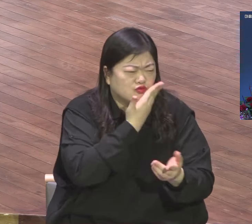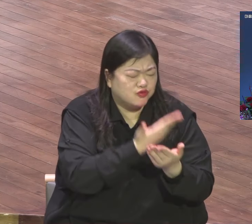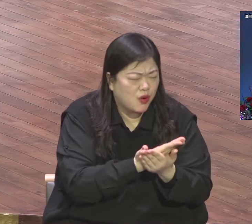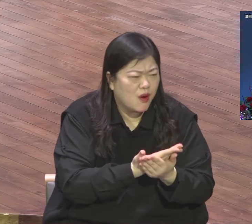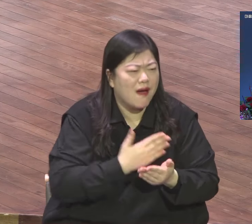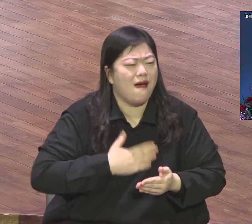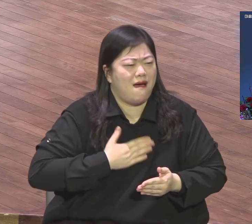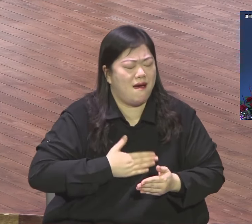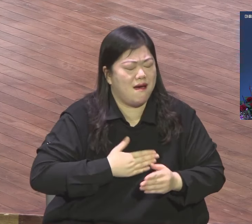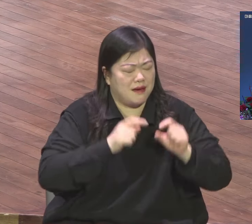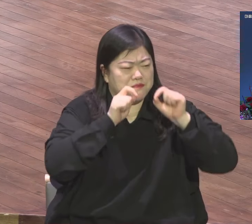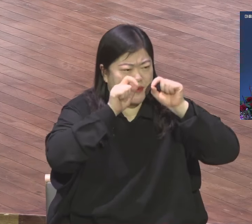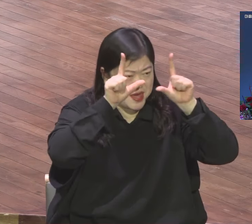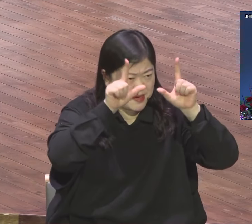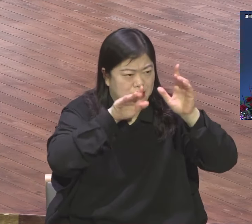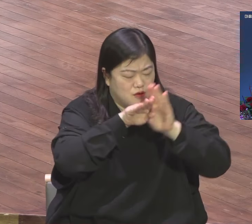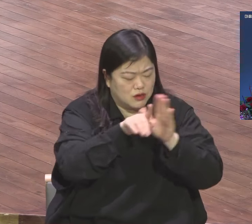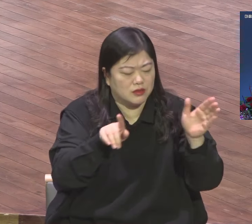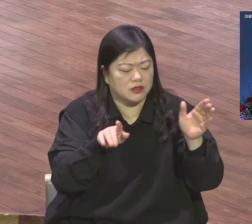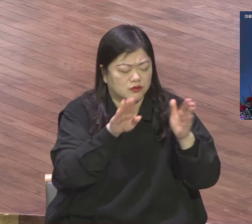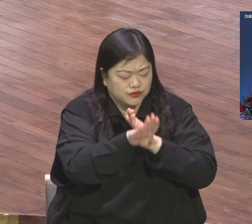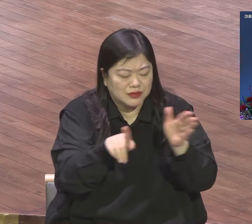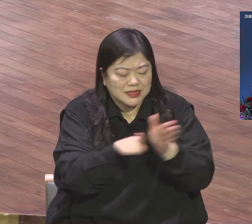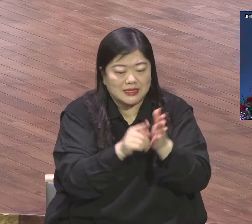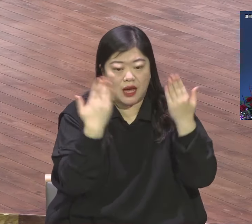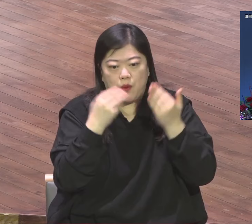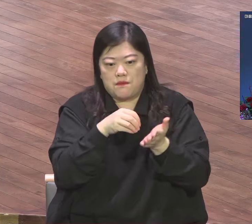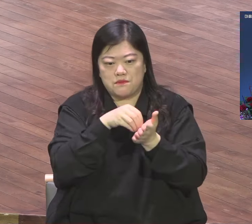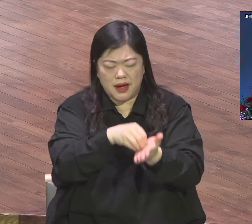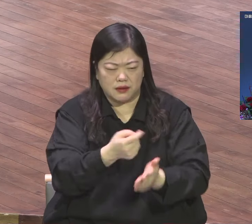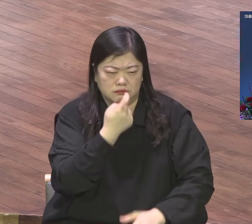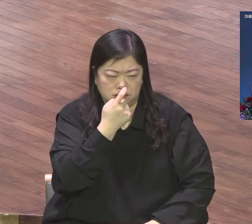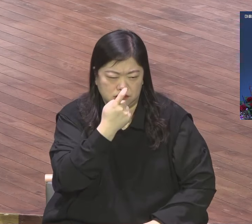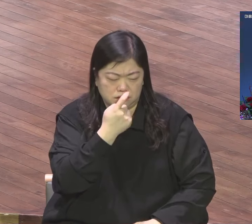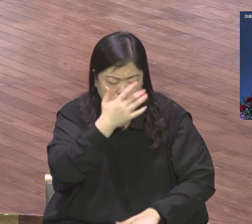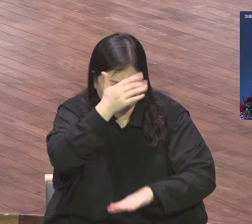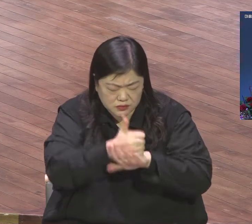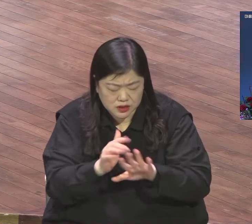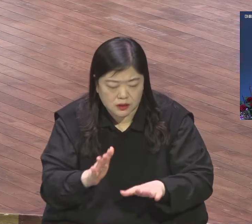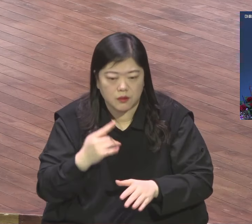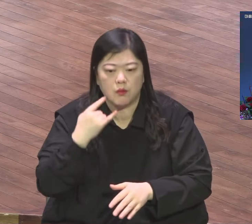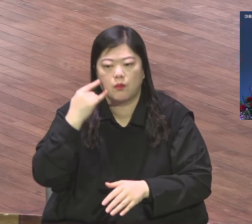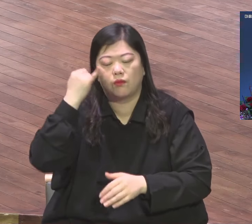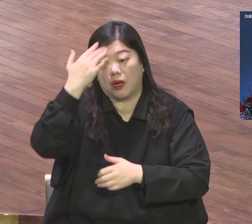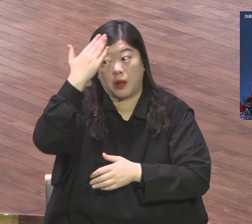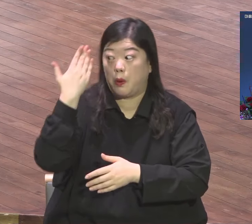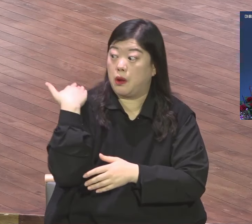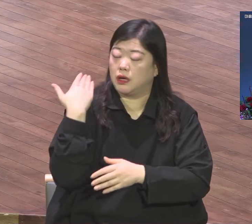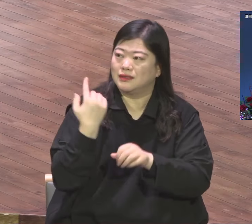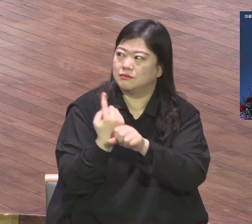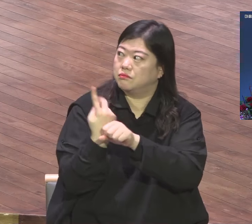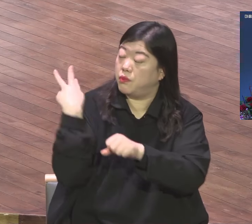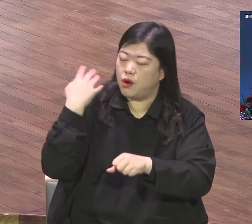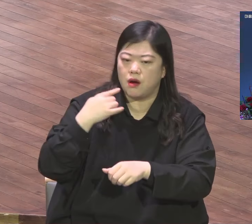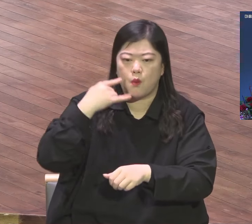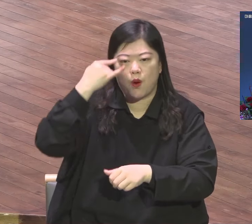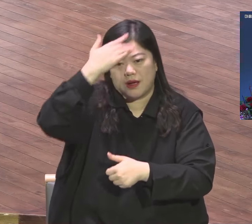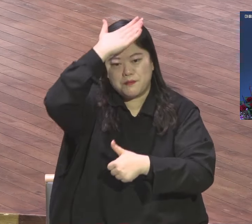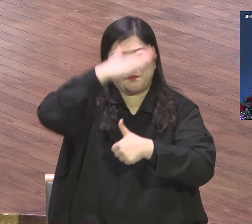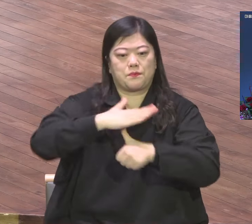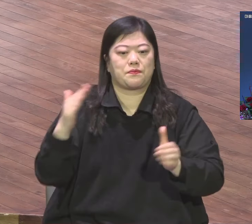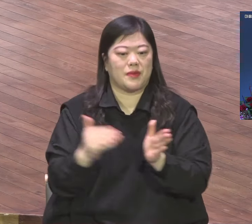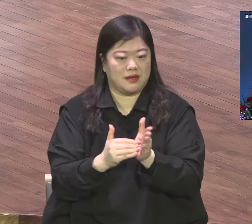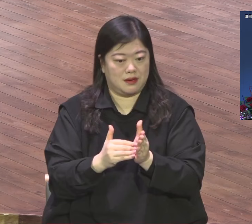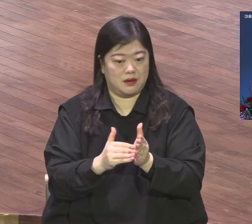치유 전문 교회를 그렇게 하는데 이번에 보니까 얼마나 단합이 잘 됐던지 그냥으로 한맘